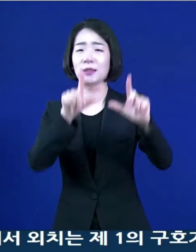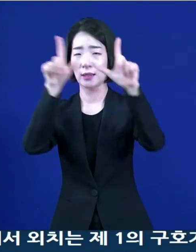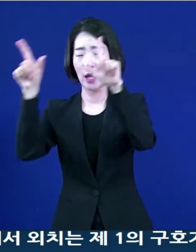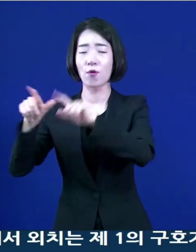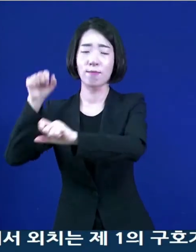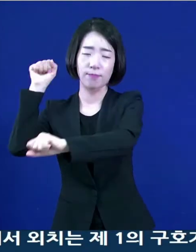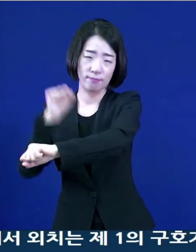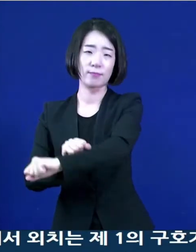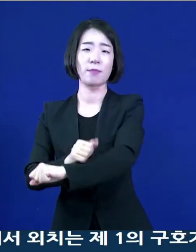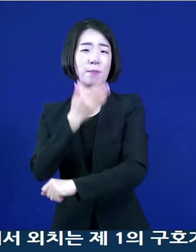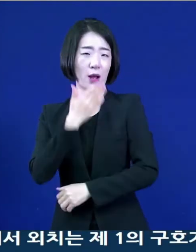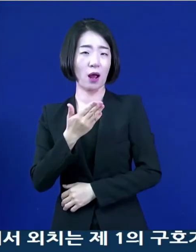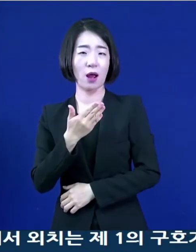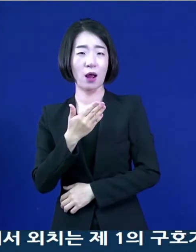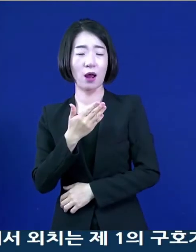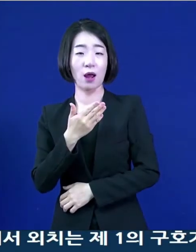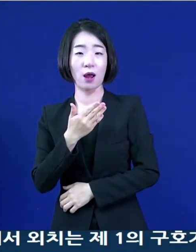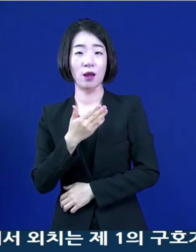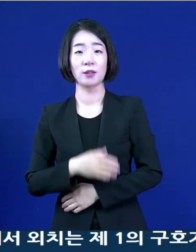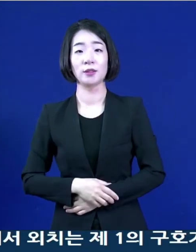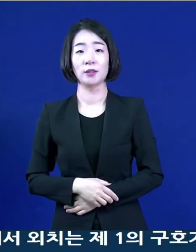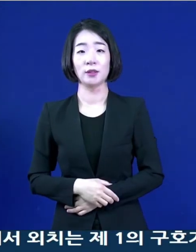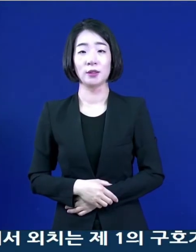지금 알려드리려고 그러는데